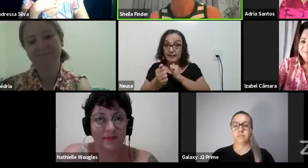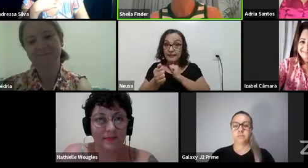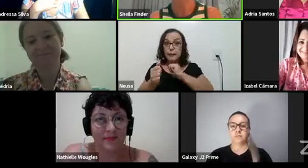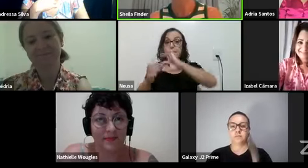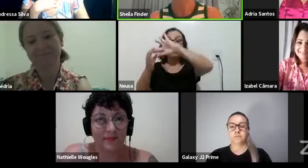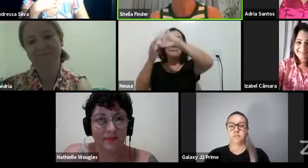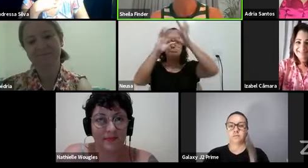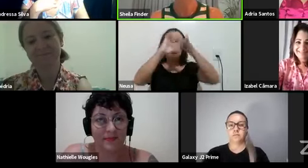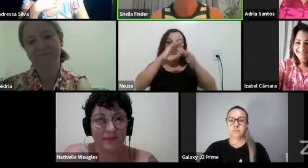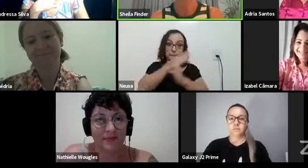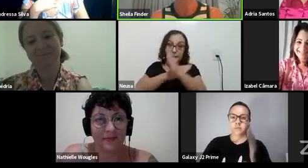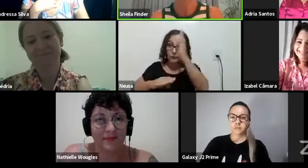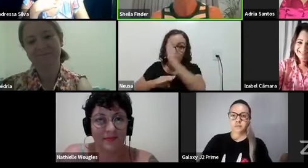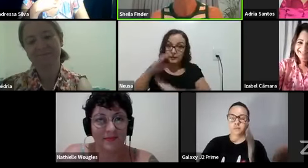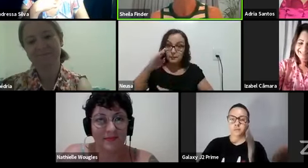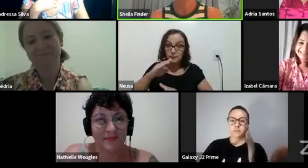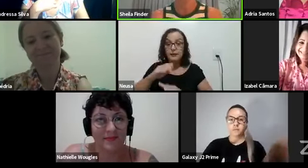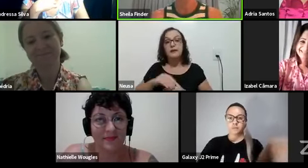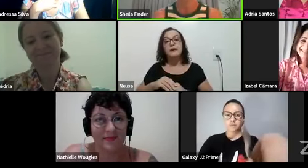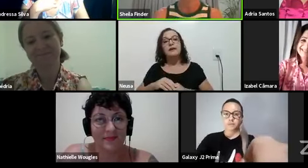alta que a Isabel, tenho